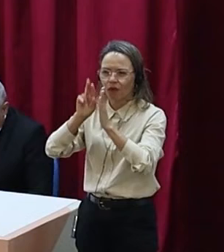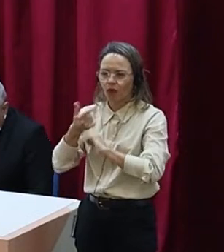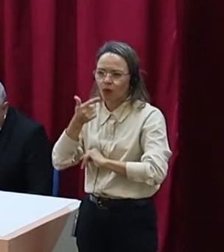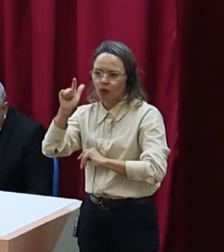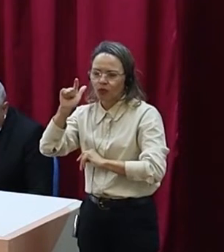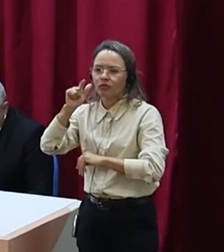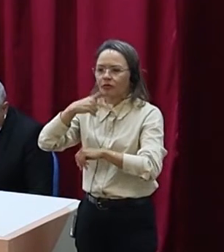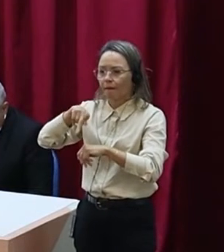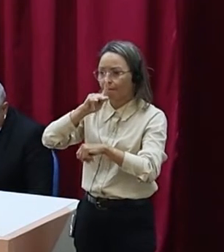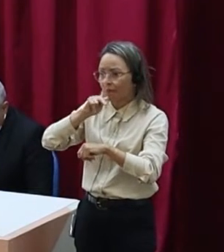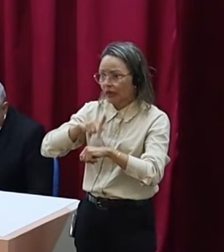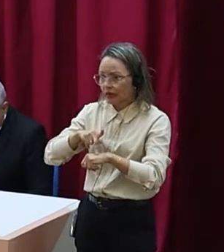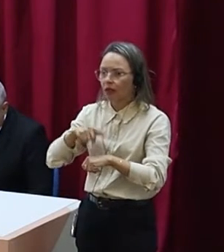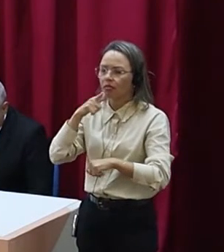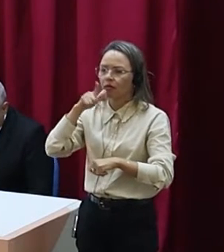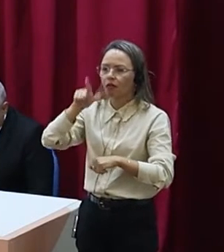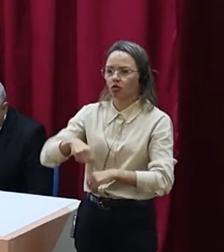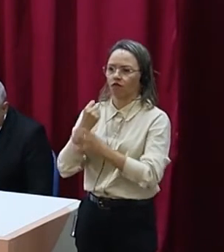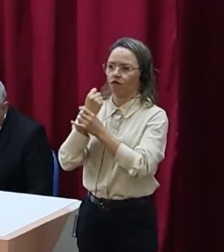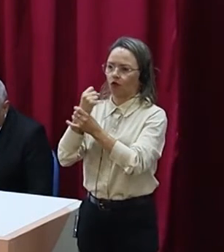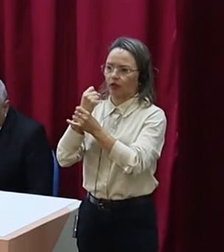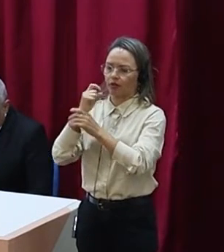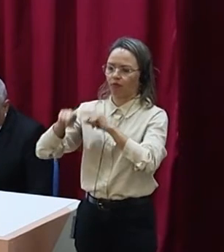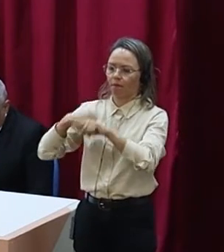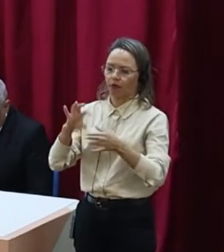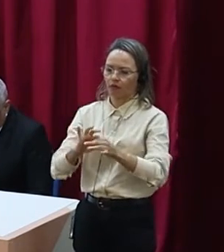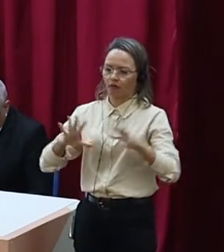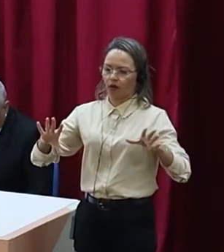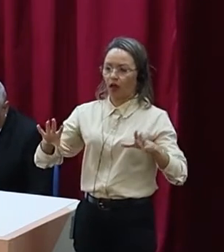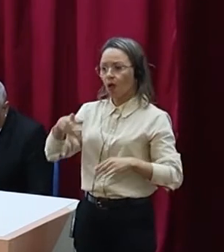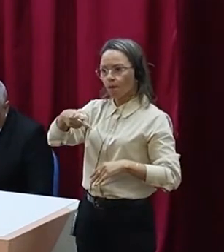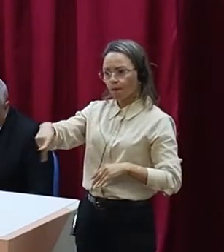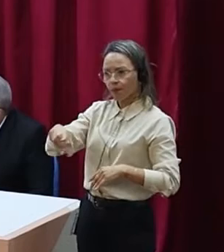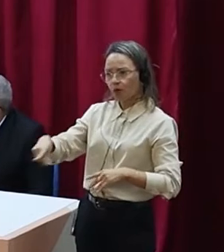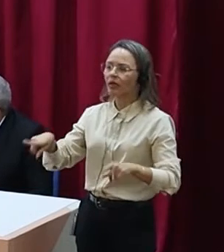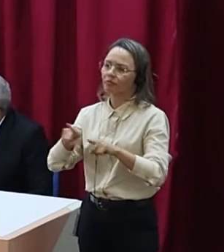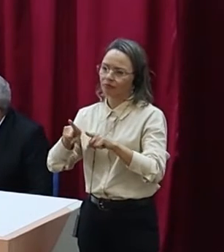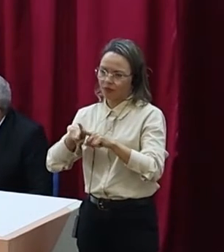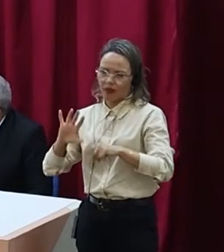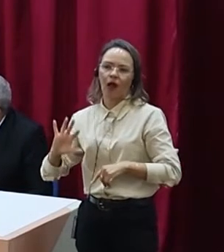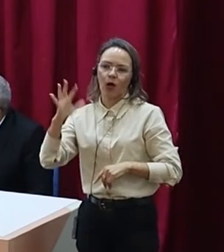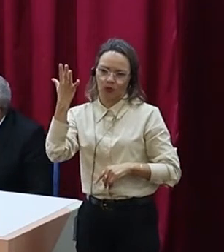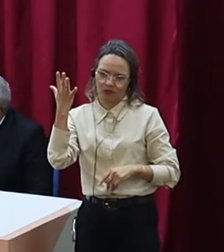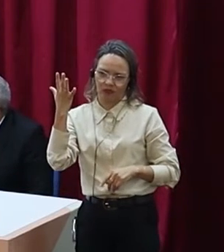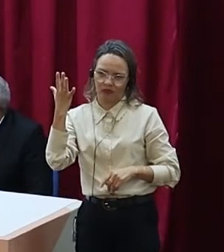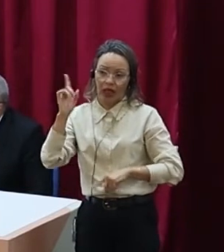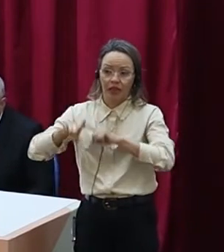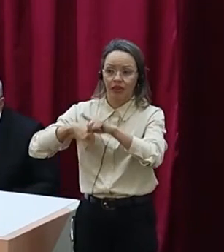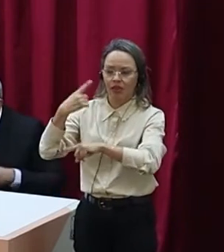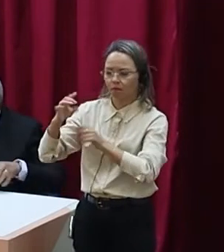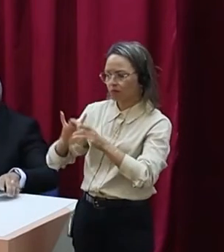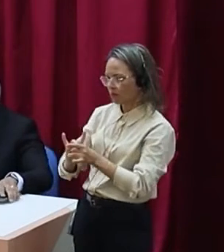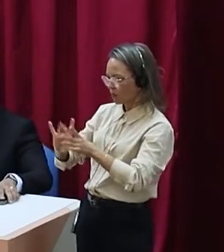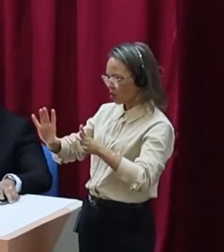las independencias. Y en Paraguay pasó eso. En Paraguay, después de la independencia, empezó a